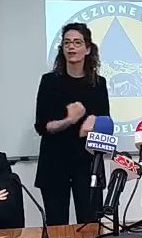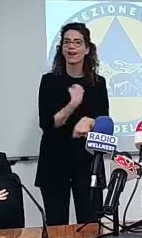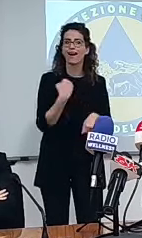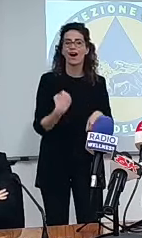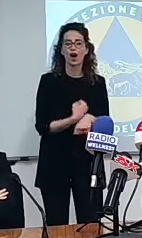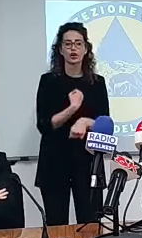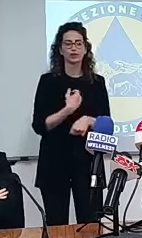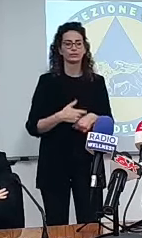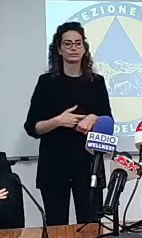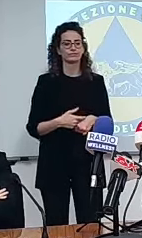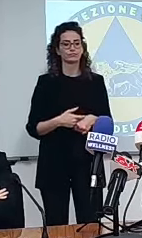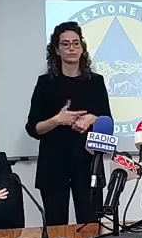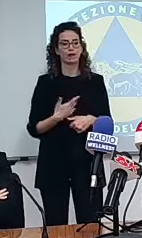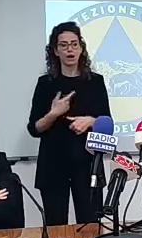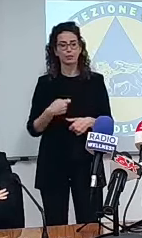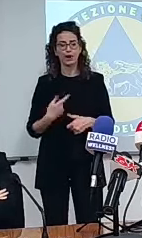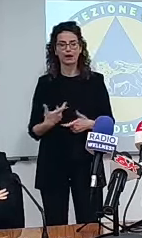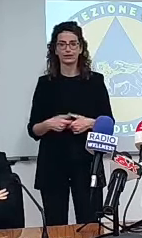Il problema è che non mi paga.